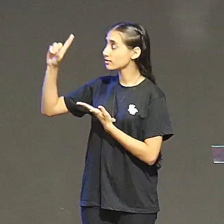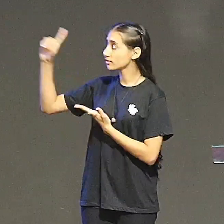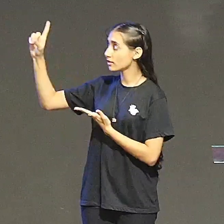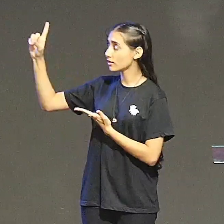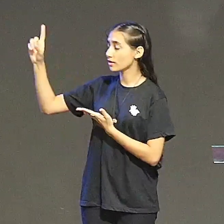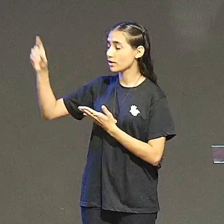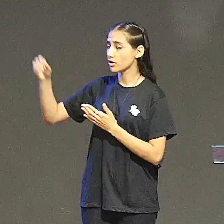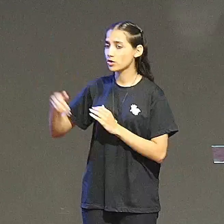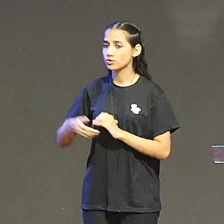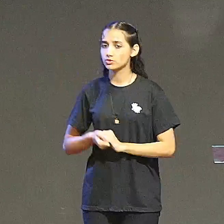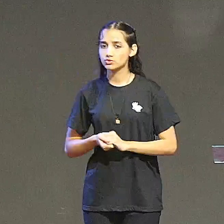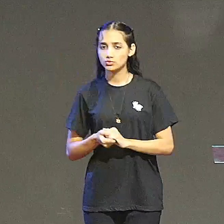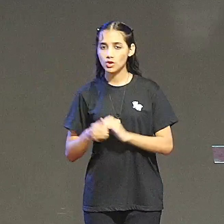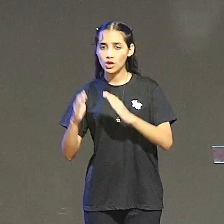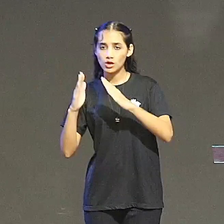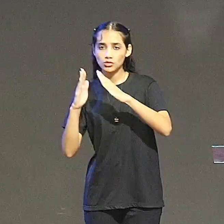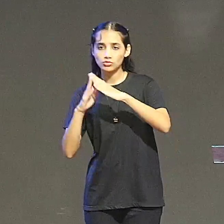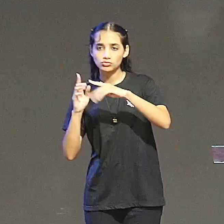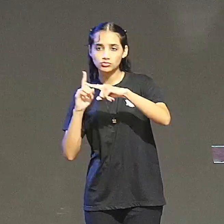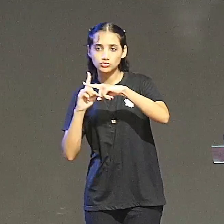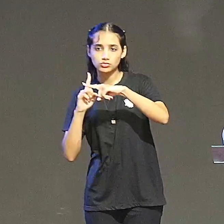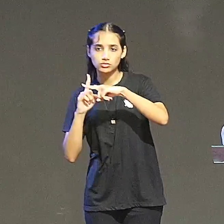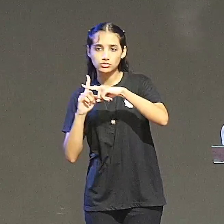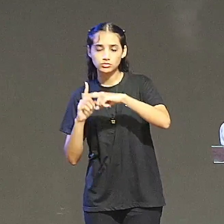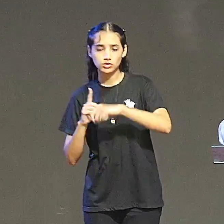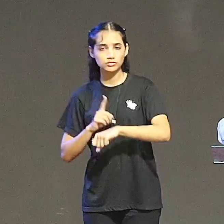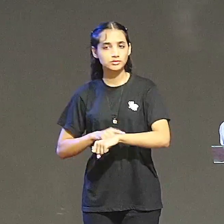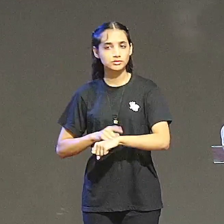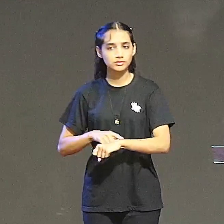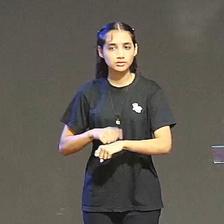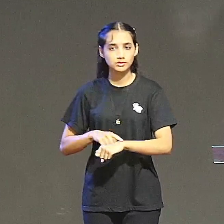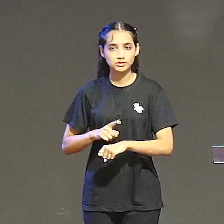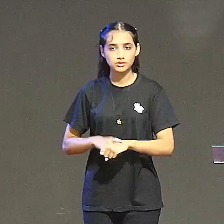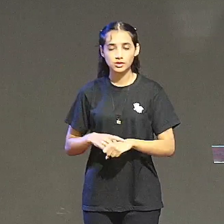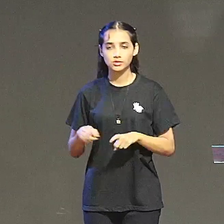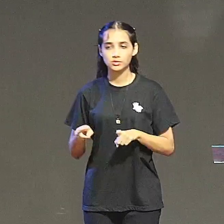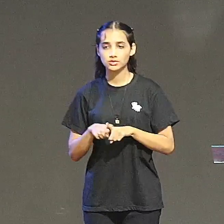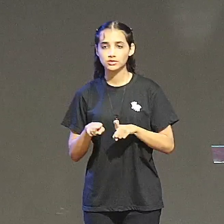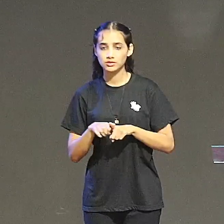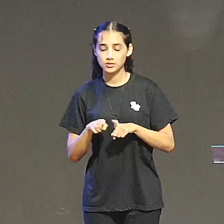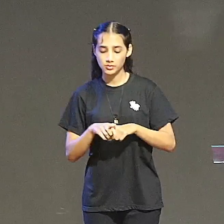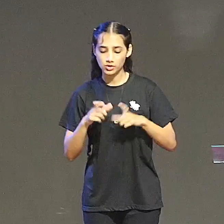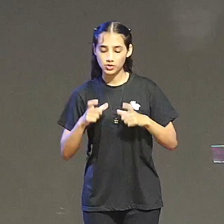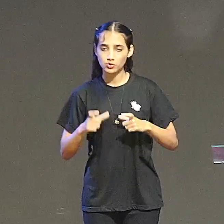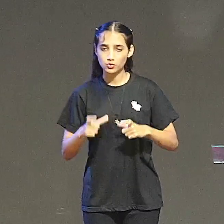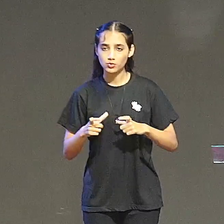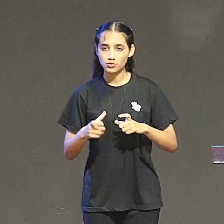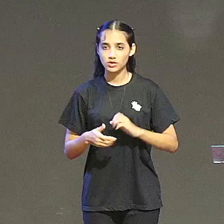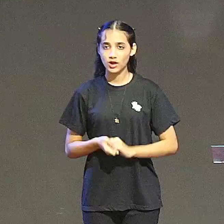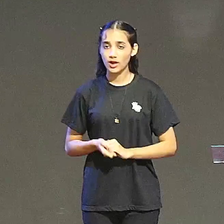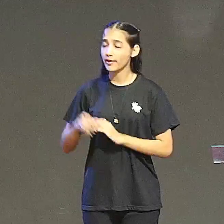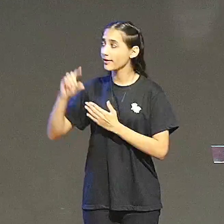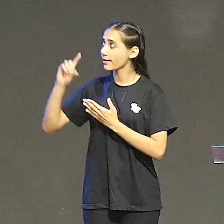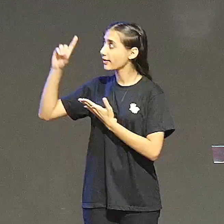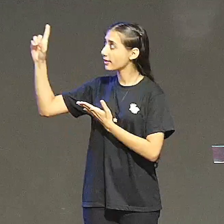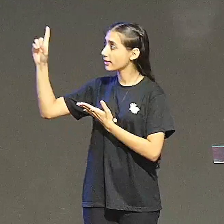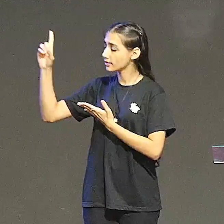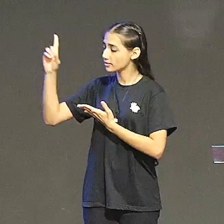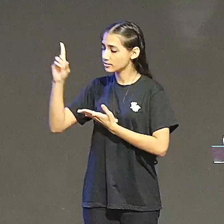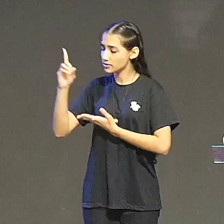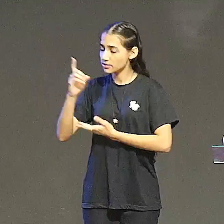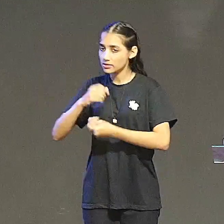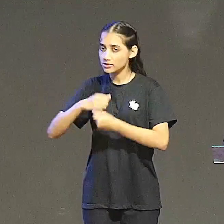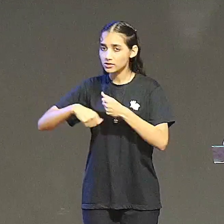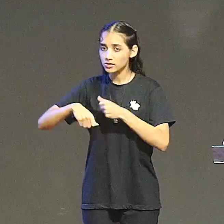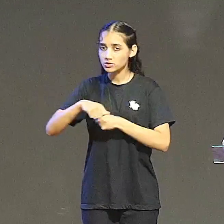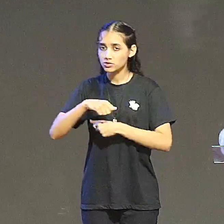tempo e no espaço e se tornar a gente num período que a Bia descreve como